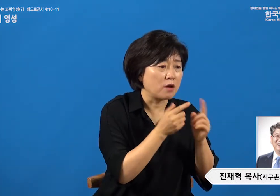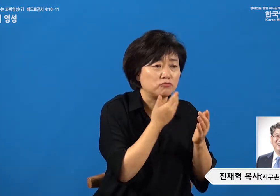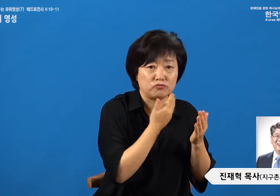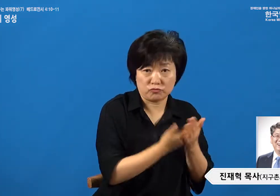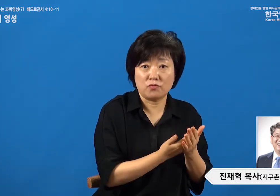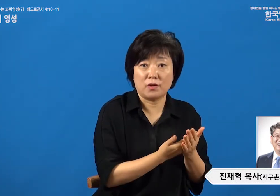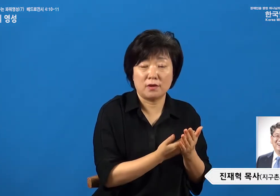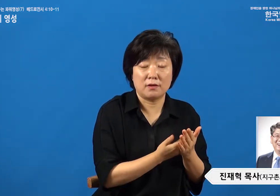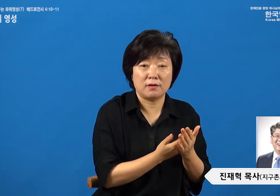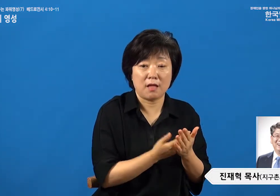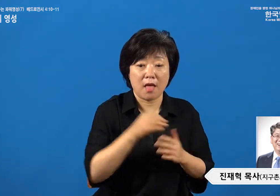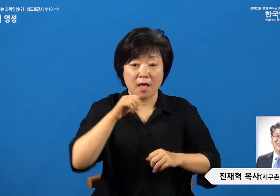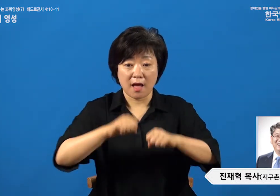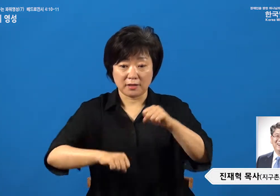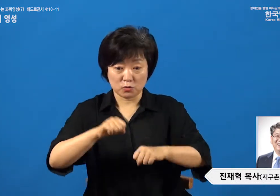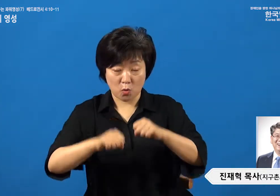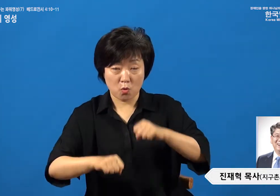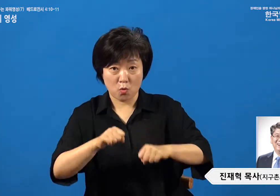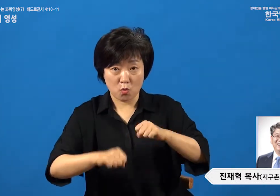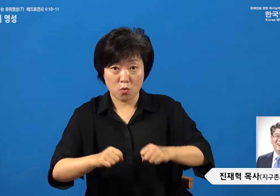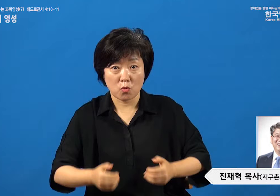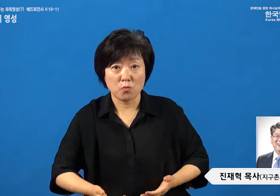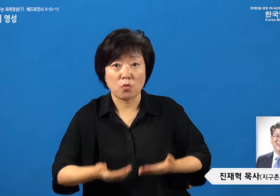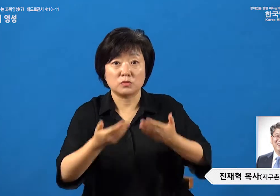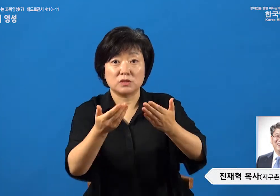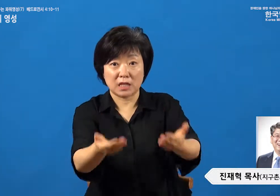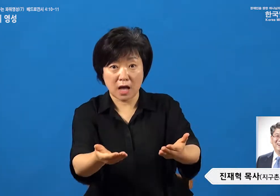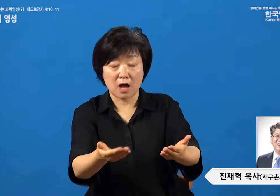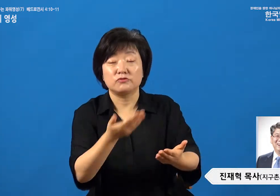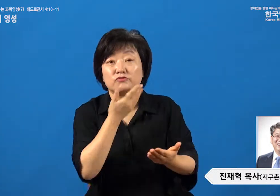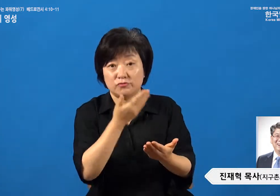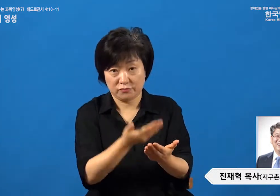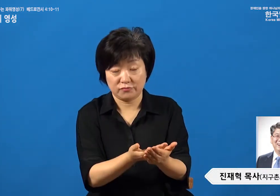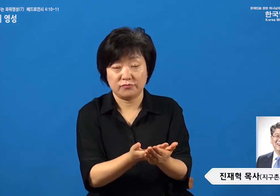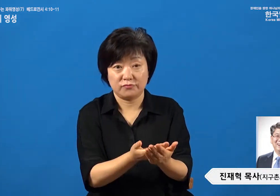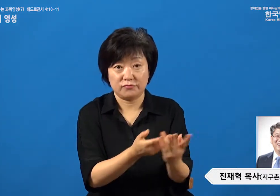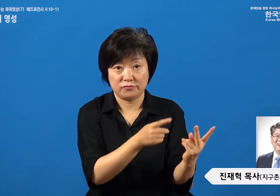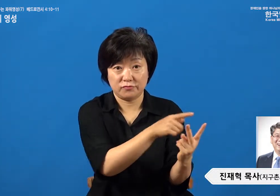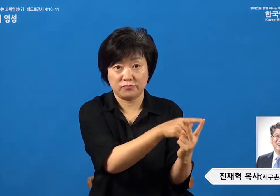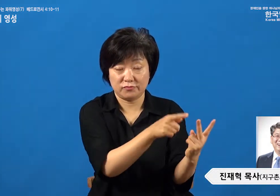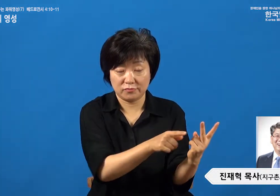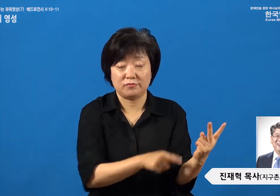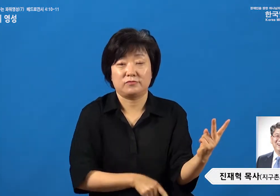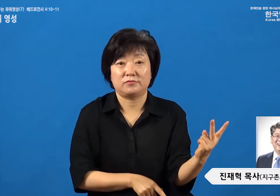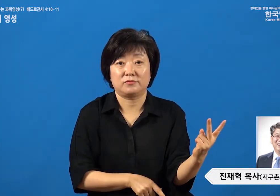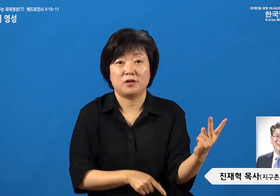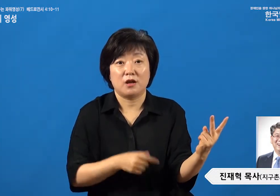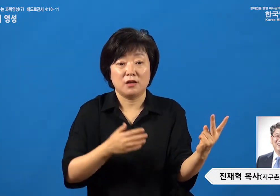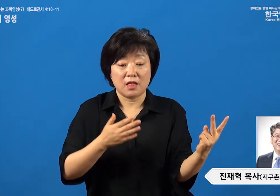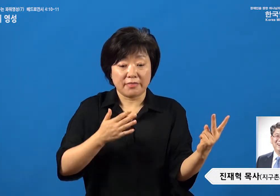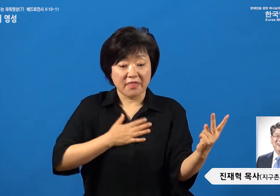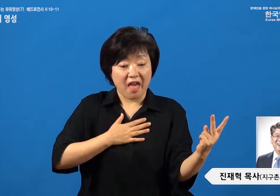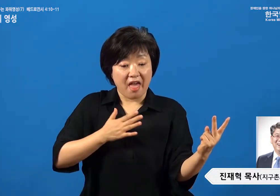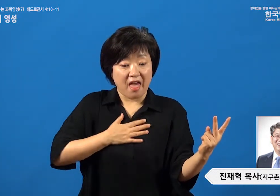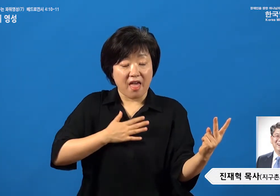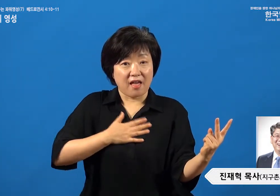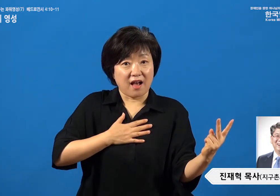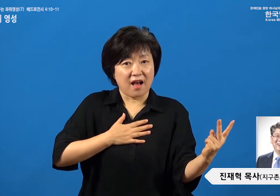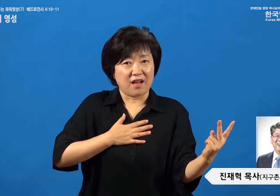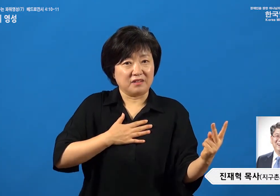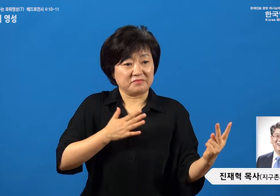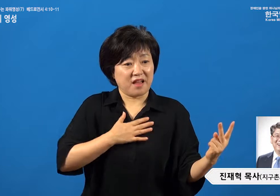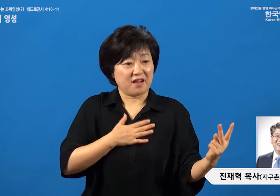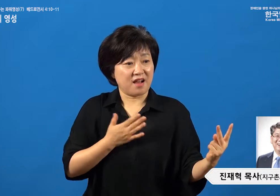얼마나 중요한지 모릅니다. 행동으로 나타나는 봉사 중요합니다. 그런데 이것에 내가